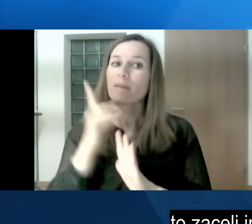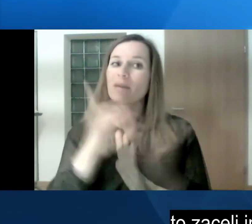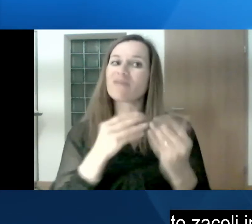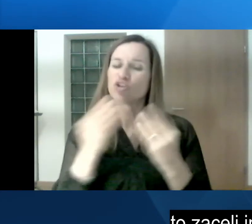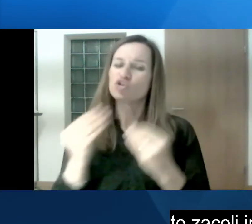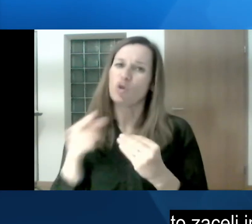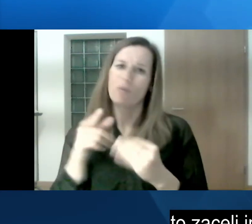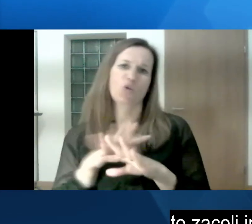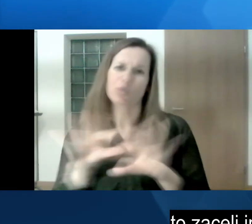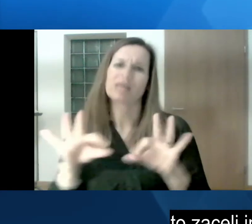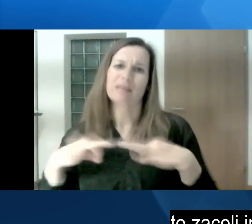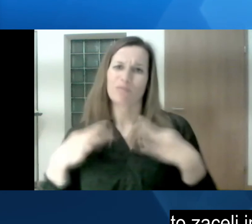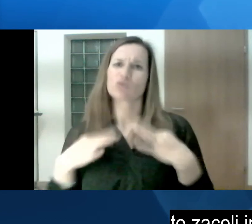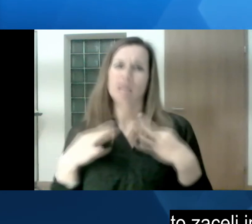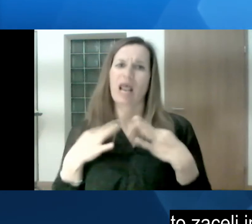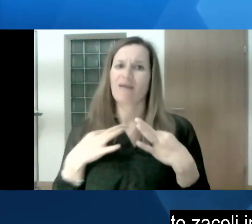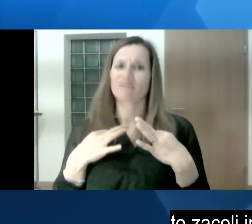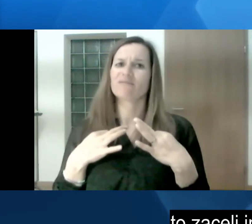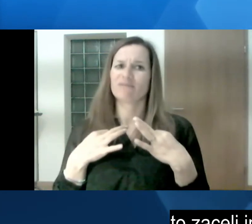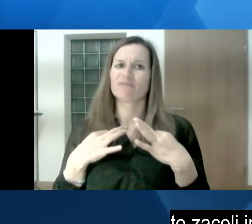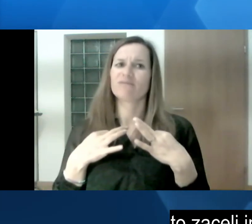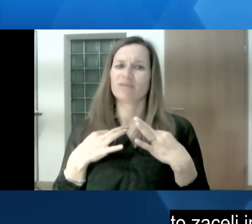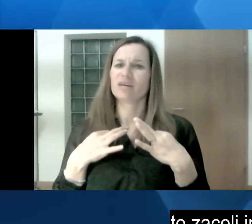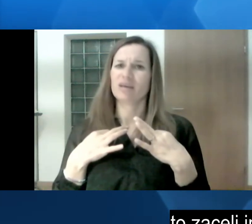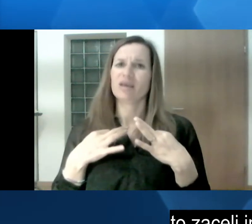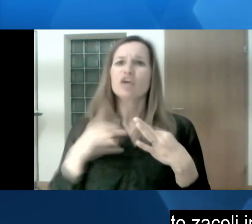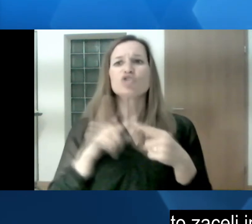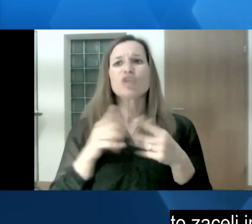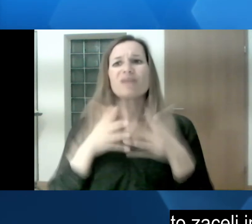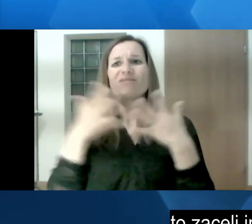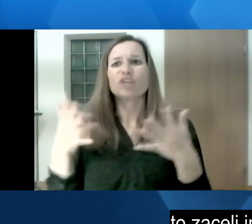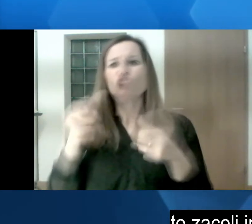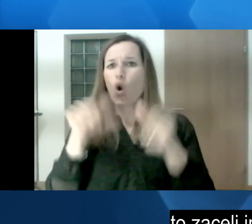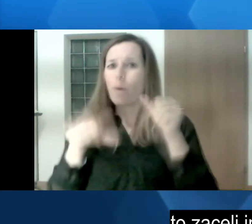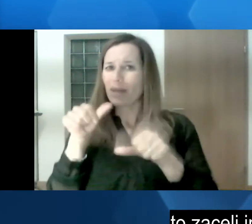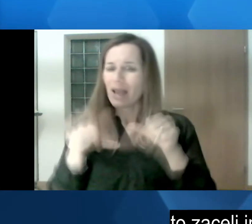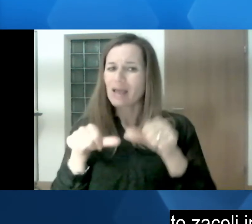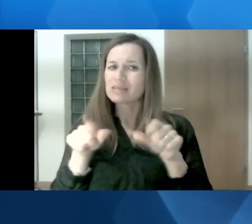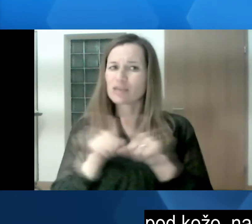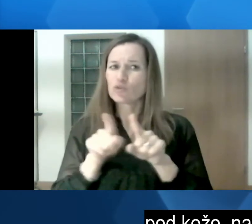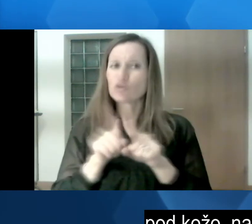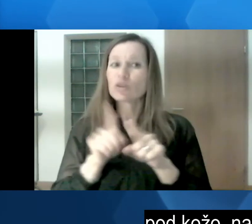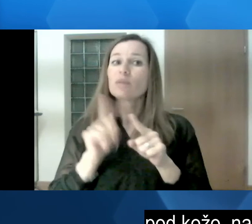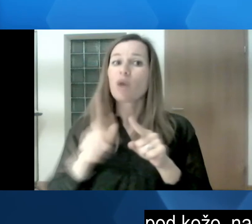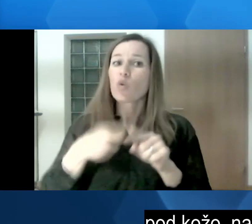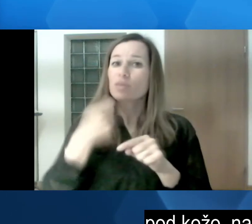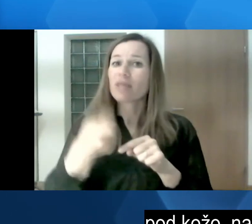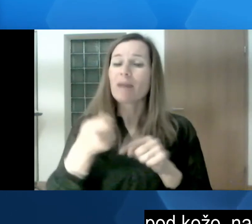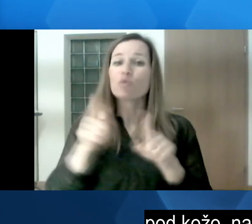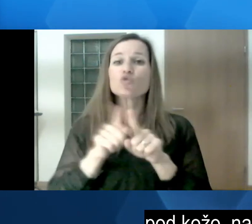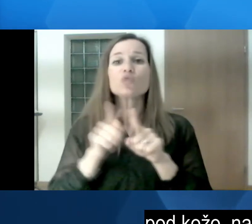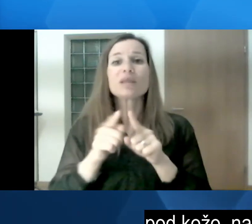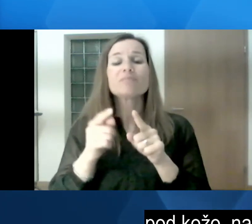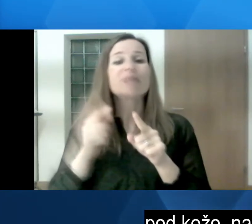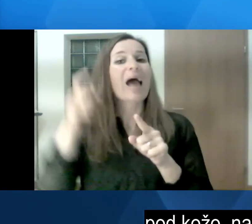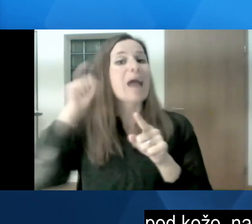poceli in pozdravi, če malo večje operacije. Potem lahko damo aparat pod kožo, na